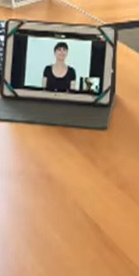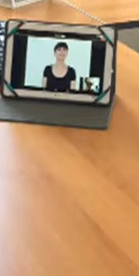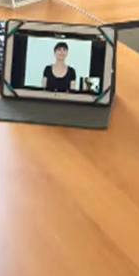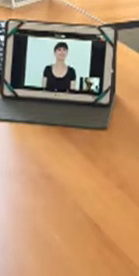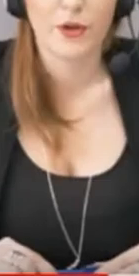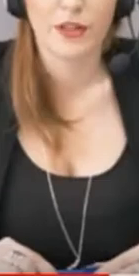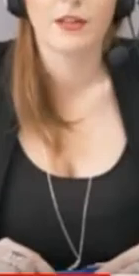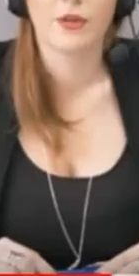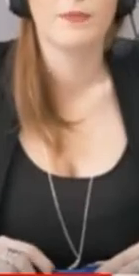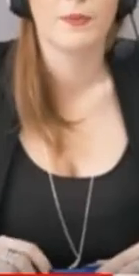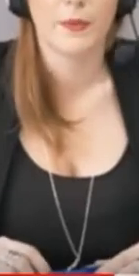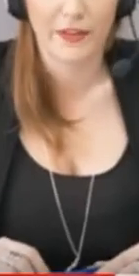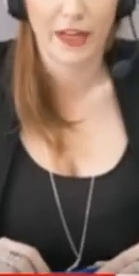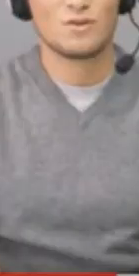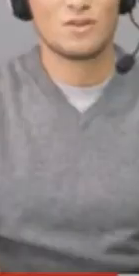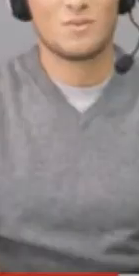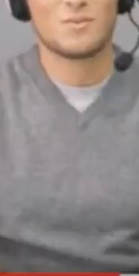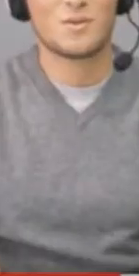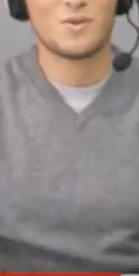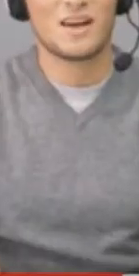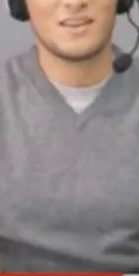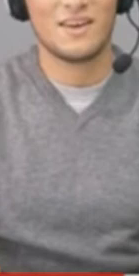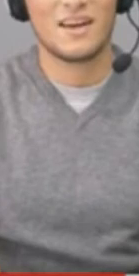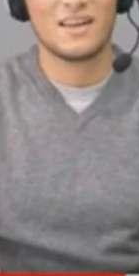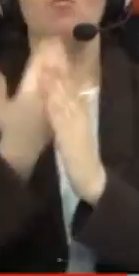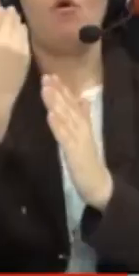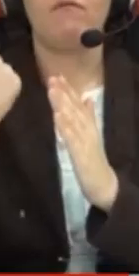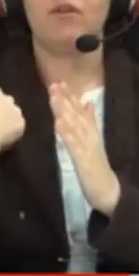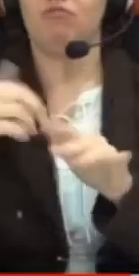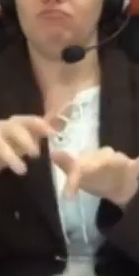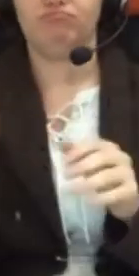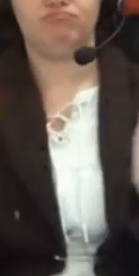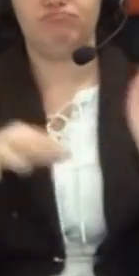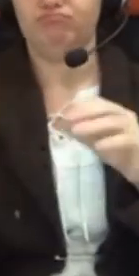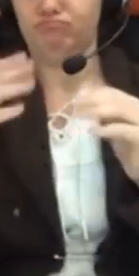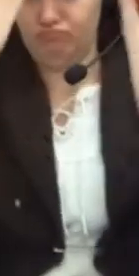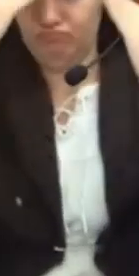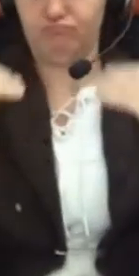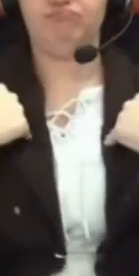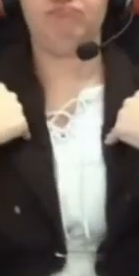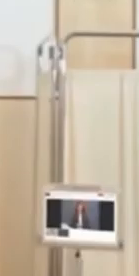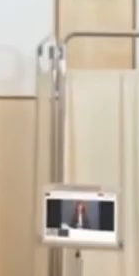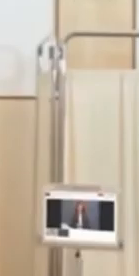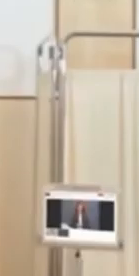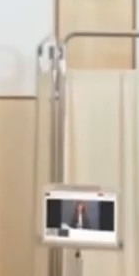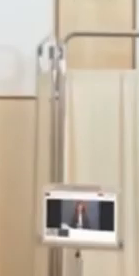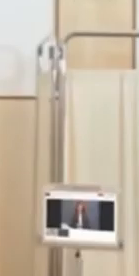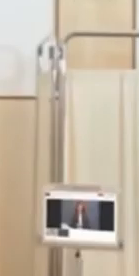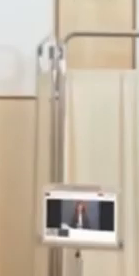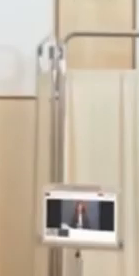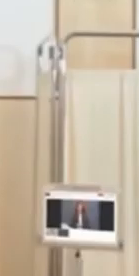dalla richiesta. L'auspicio è che la legge possa concretizzarsi presto in una serie di altre azioni concrete che permettano